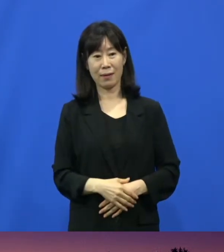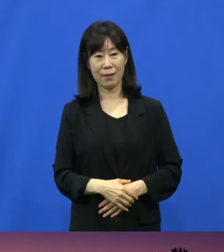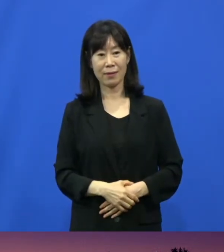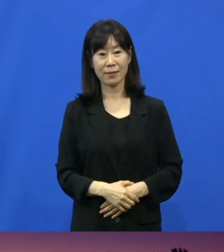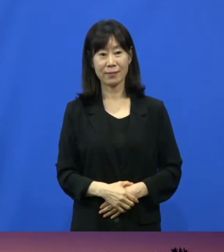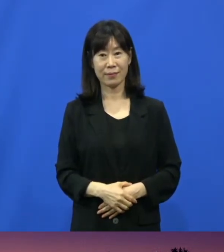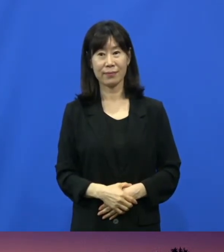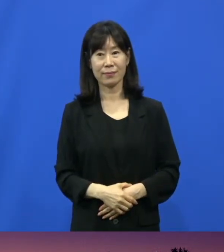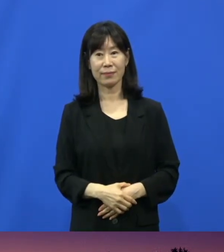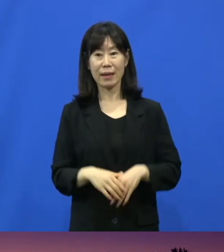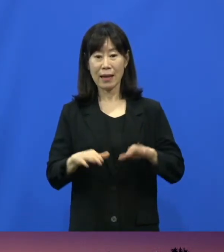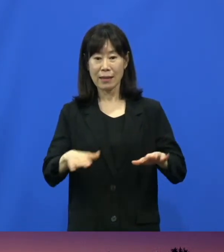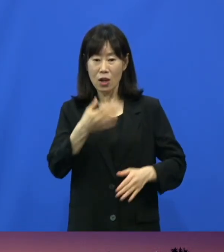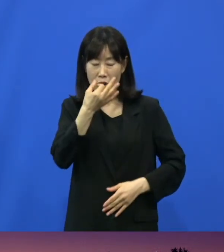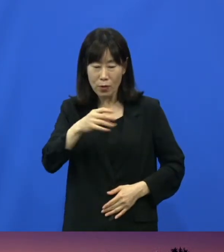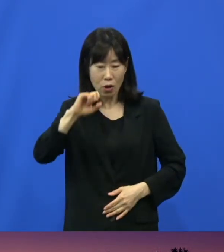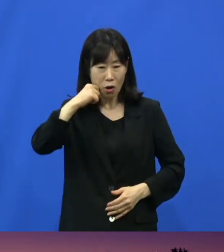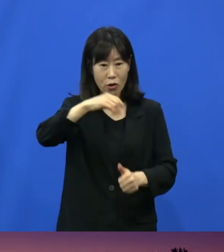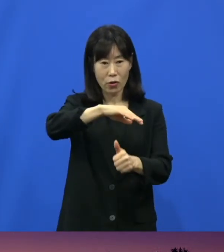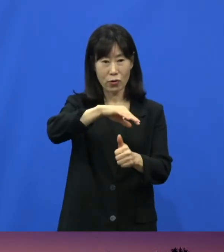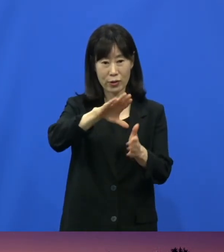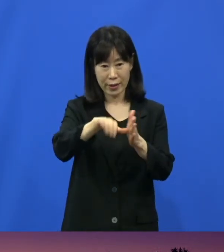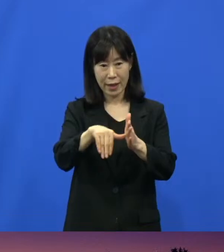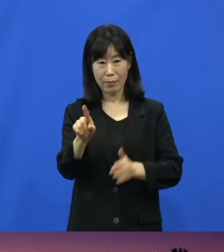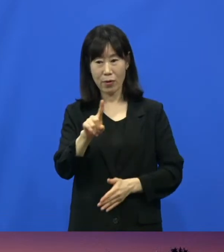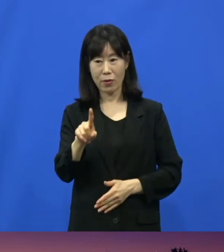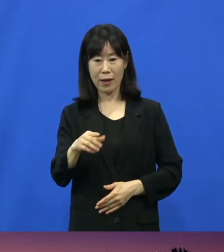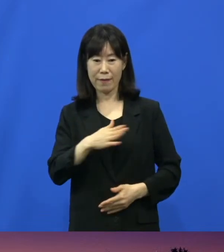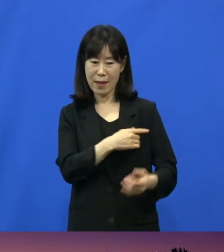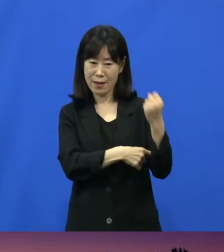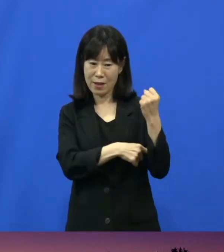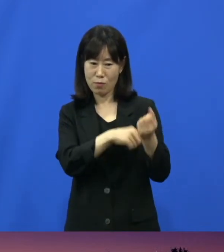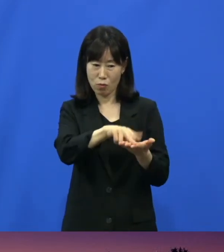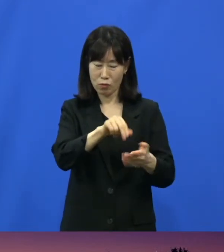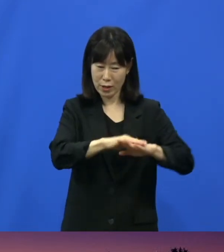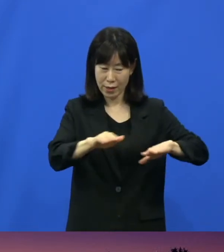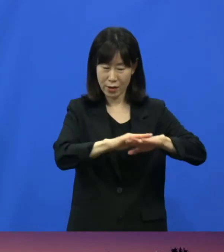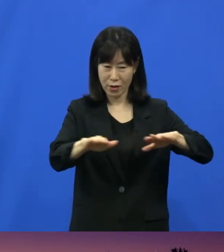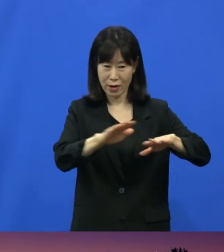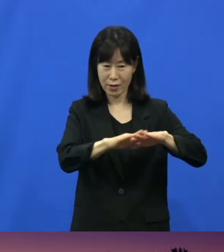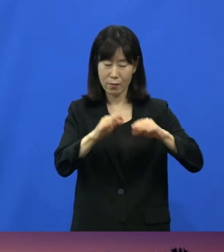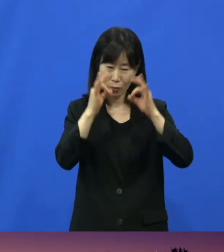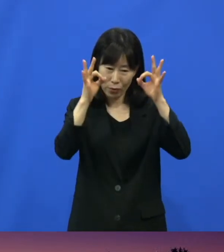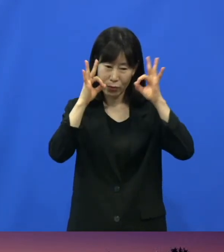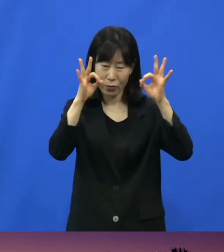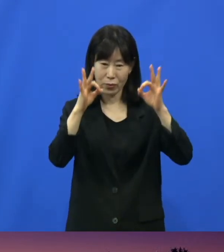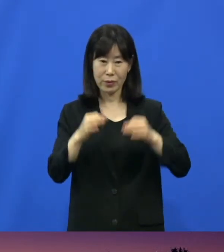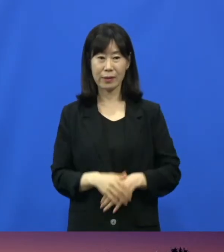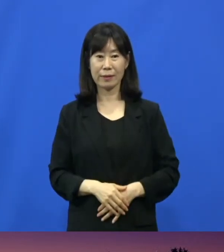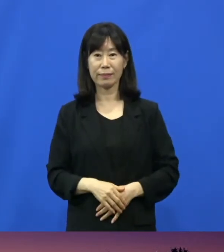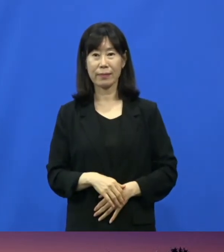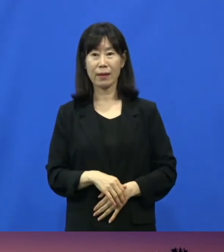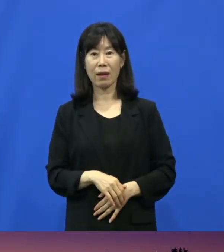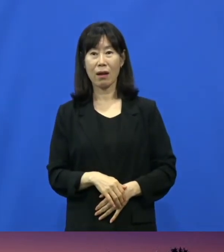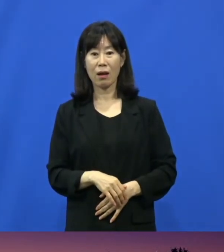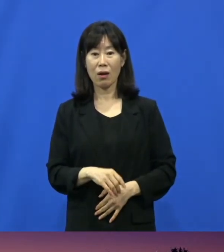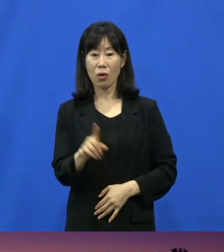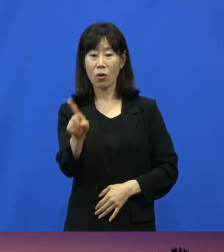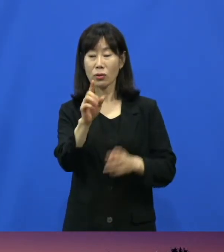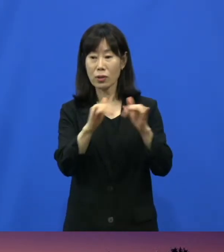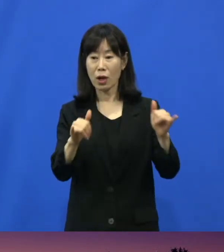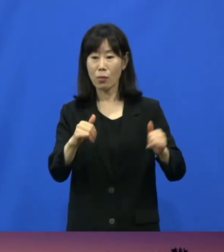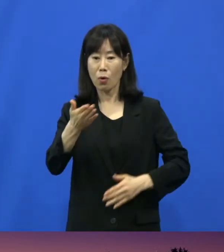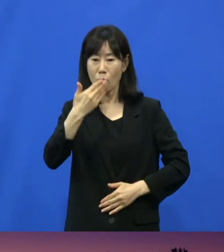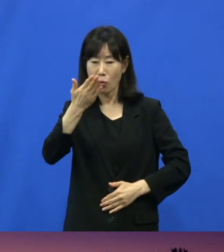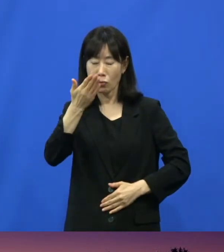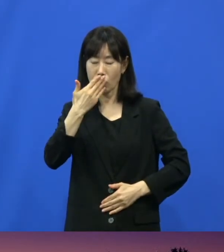여러분 우리는 힘들고 어려운 순간에 오면 다른 방식으로 문제를 해결하려고 합니다. 욕구 불만이 오면 어떤 사람은 막 먹는 것으로 해결하는 사람이 있어요. 그래서 막